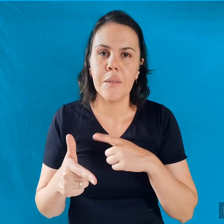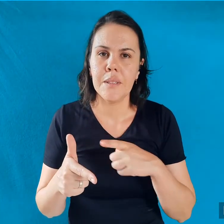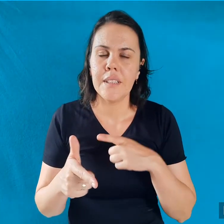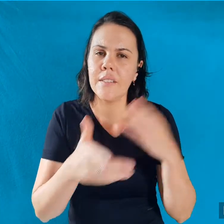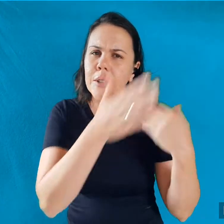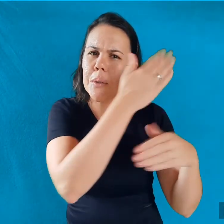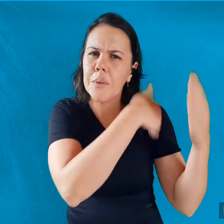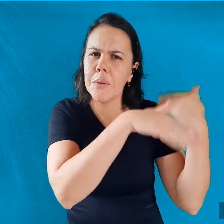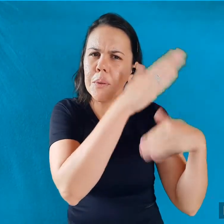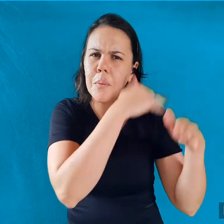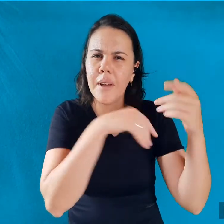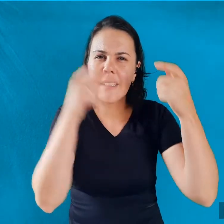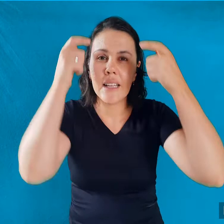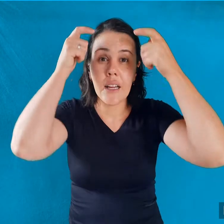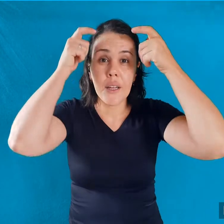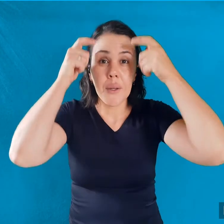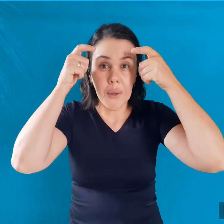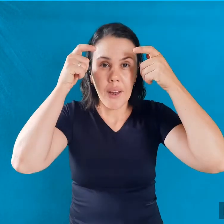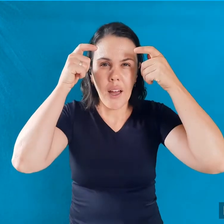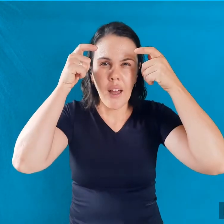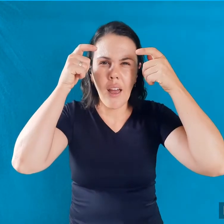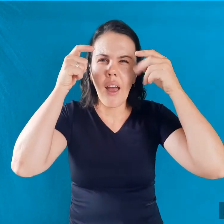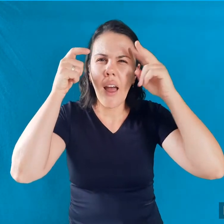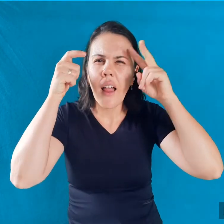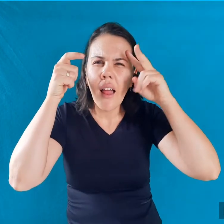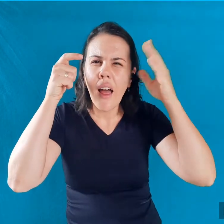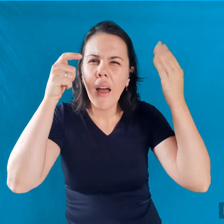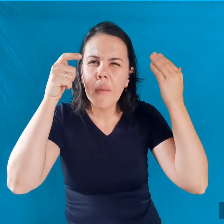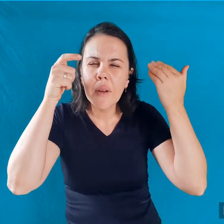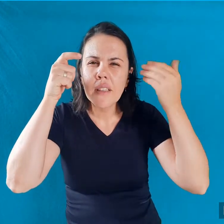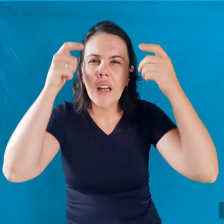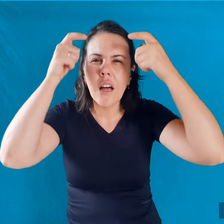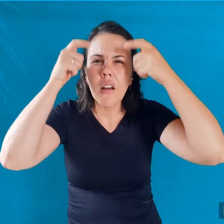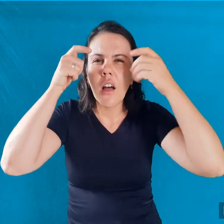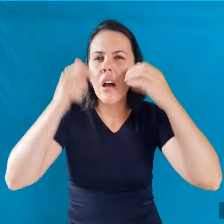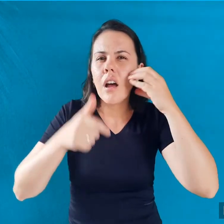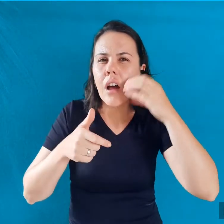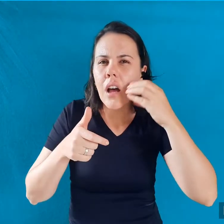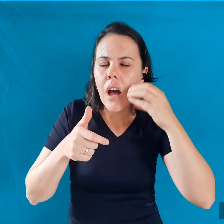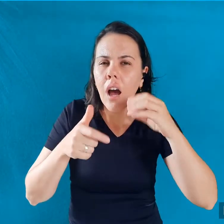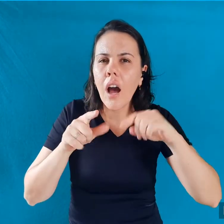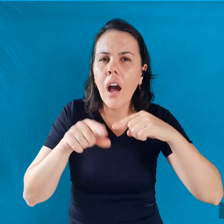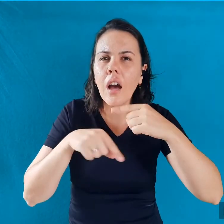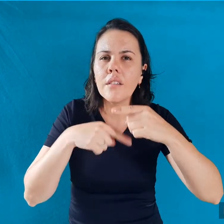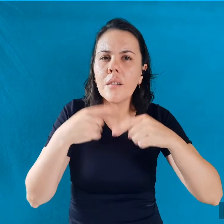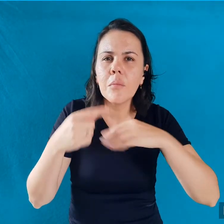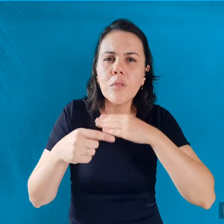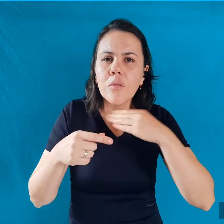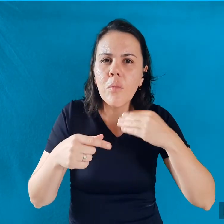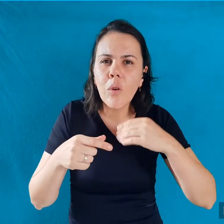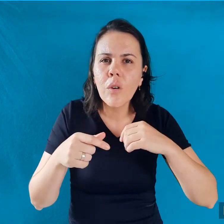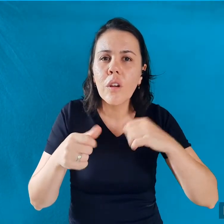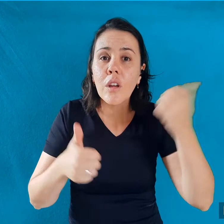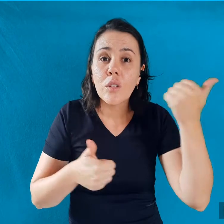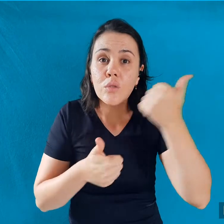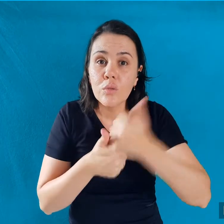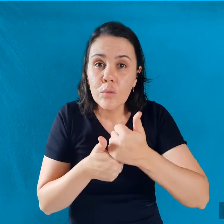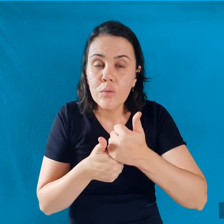bem antigamente, existiam reis. Depois que aquele rei morria, ele era substituído por outro rei, e assim